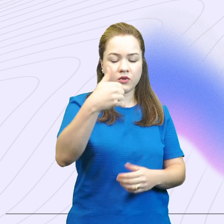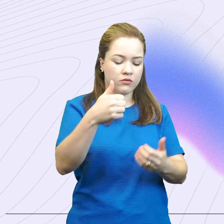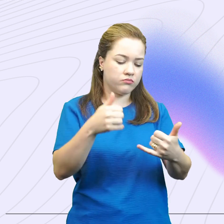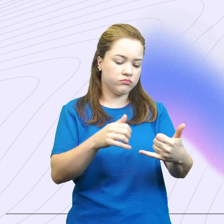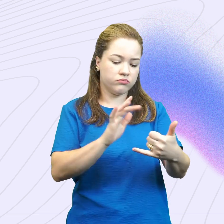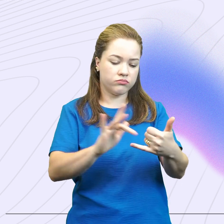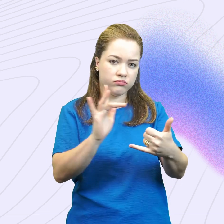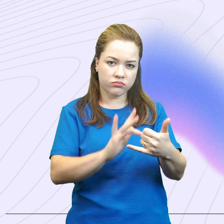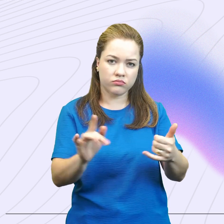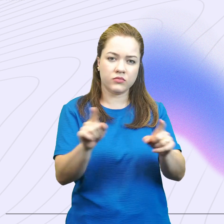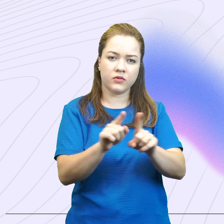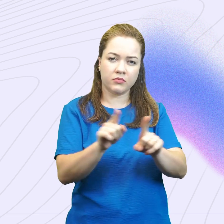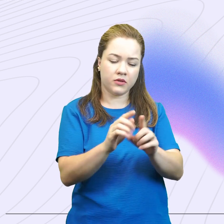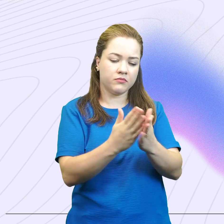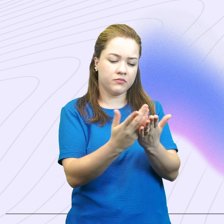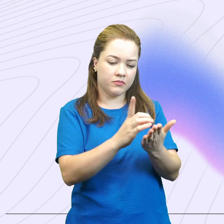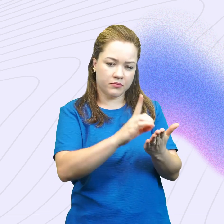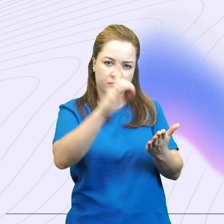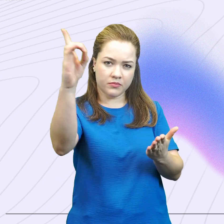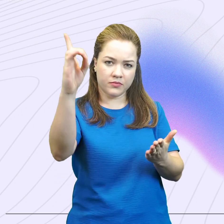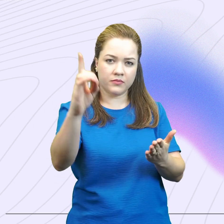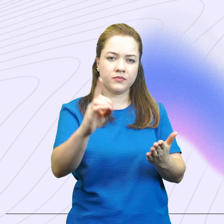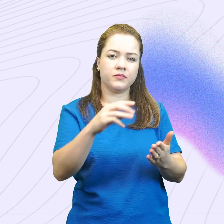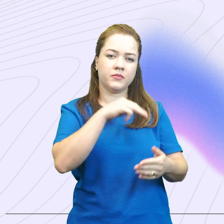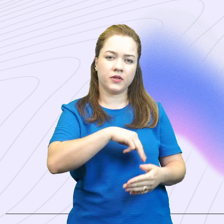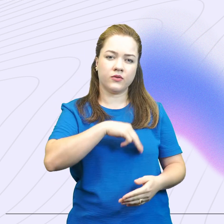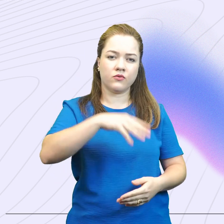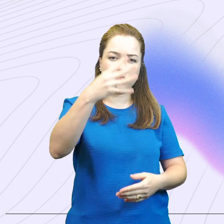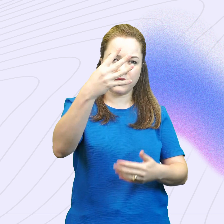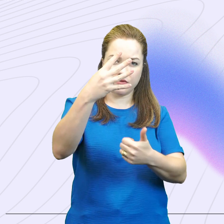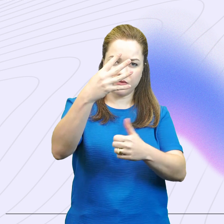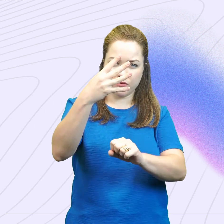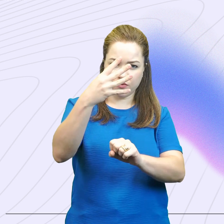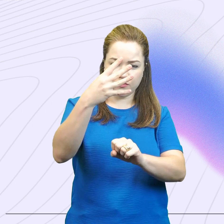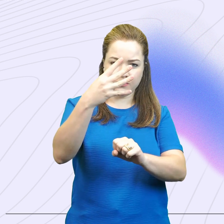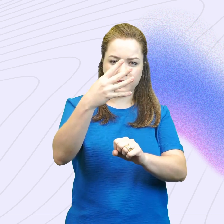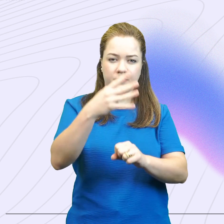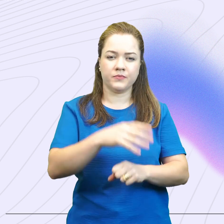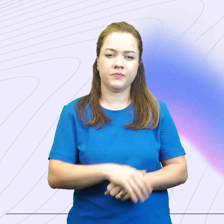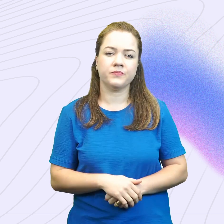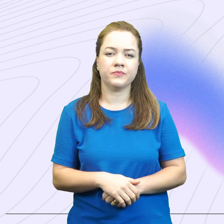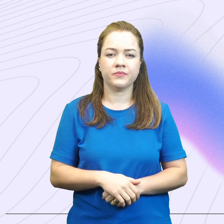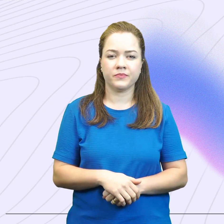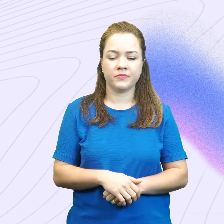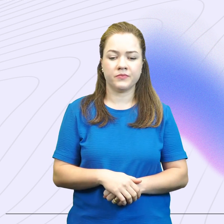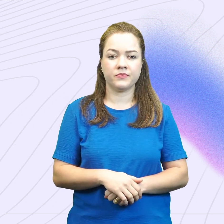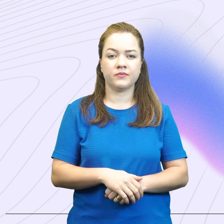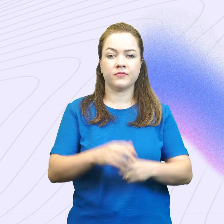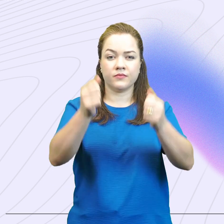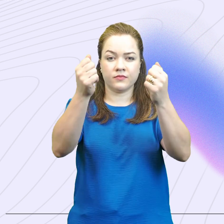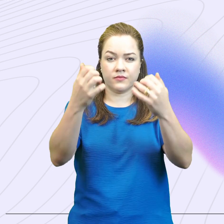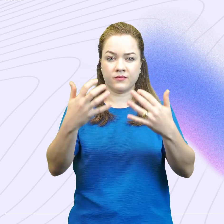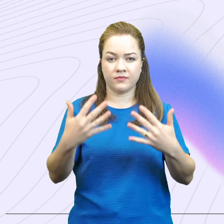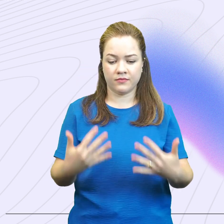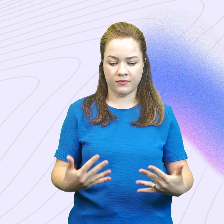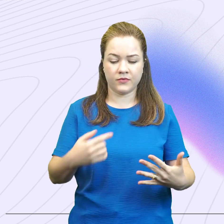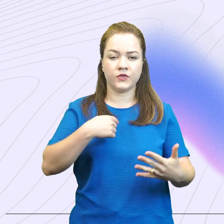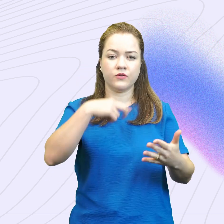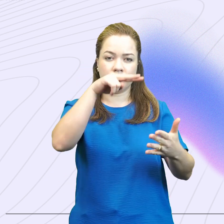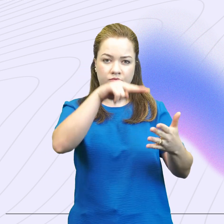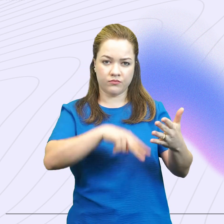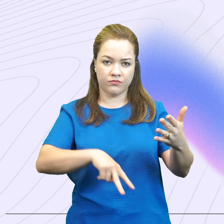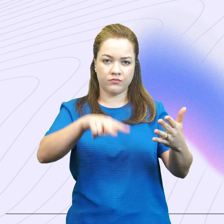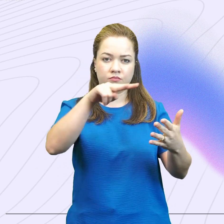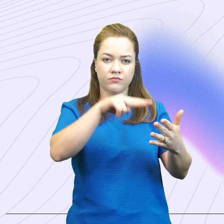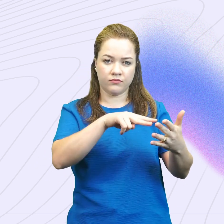utilizar a Bíblia, Mateus 4, 18. Onde a palavra de Deus diz assim, eu vou fazer a leitura